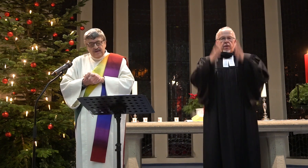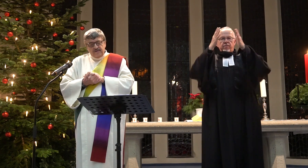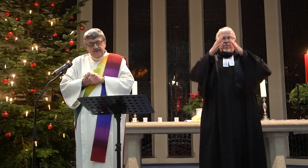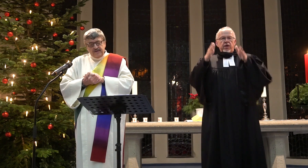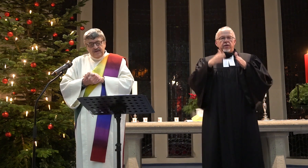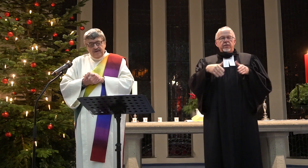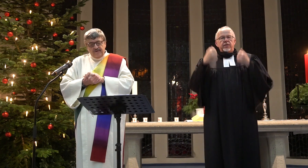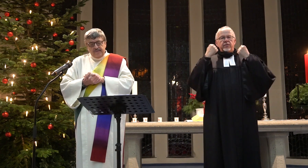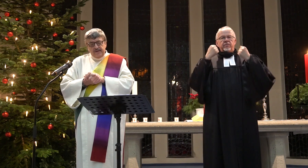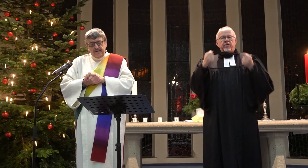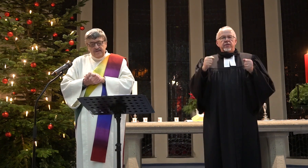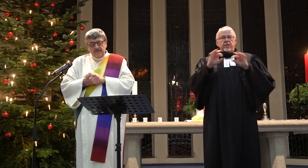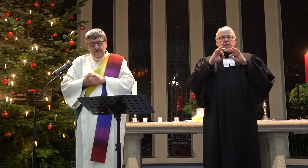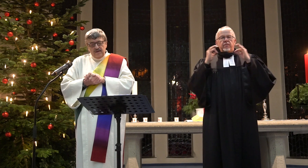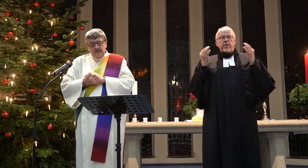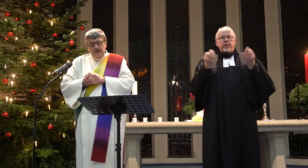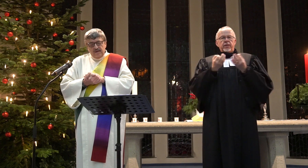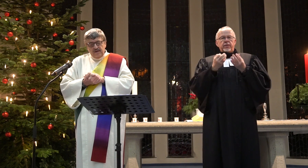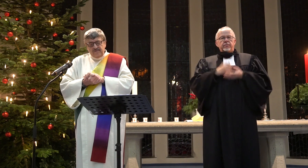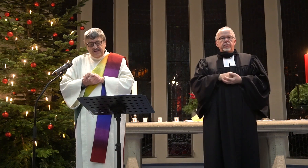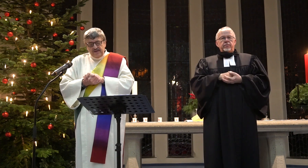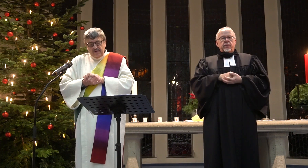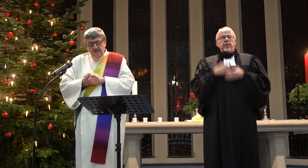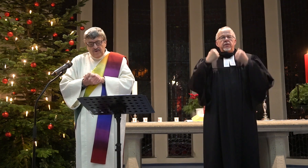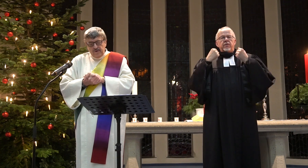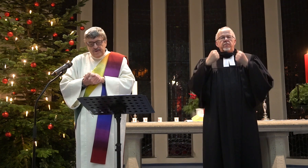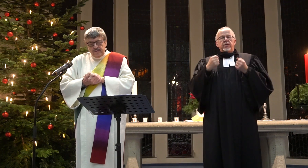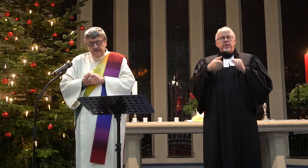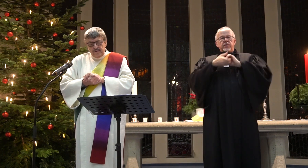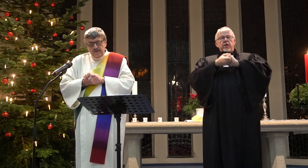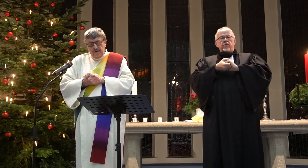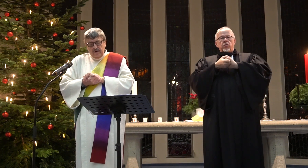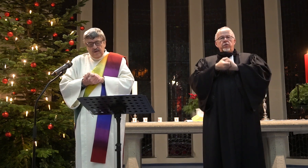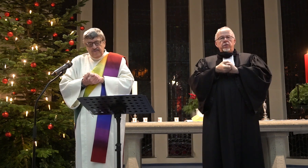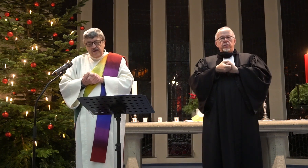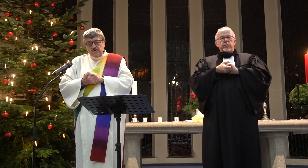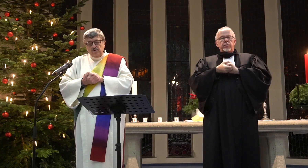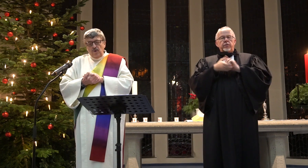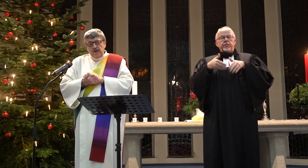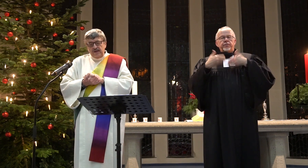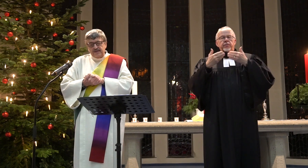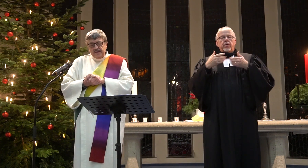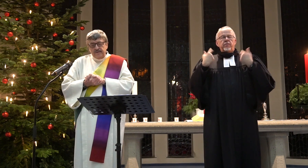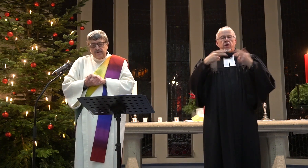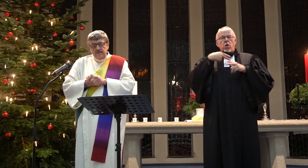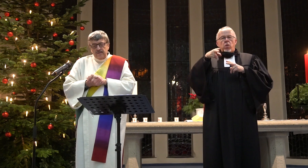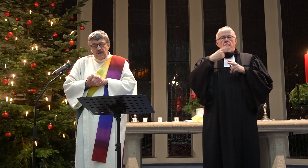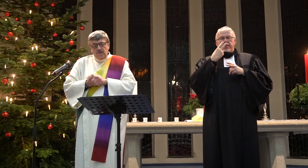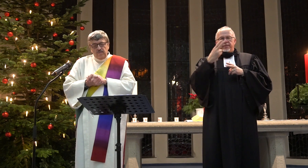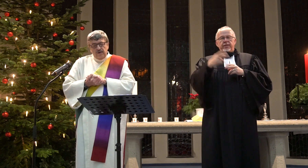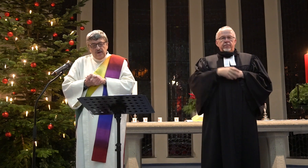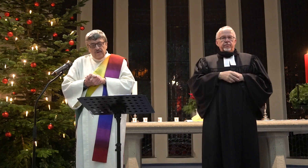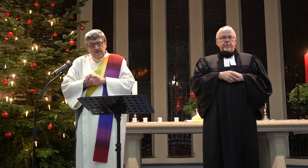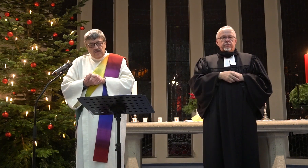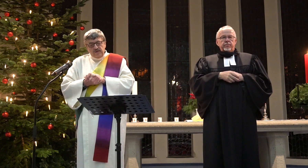Weihnachten, das Fest der Familie, das Fest der Freude. Wir uns nur online sehen,